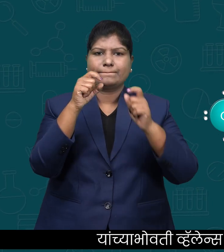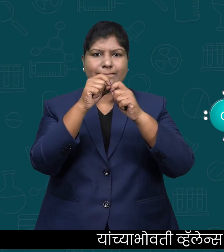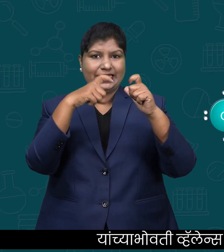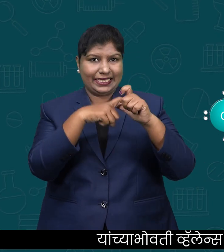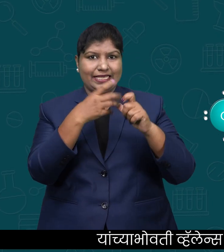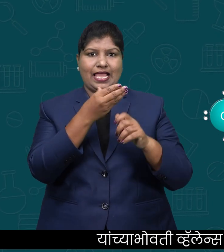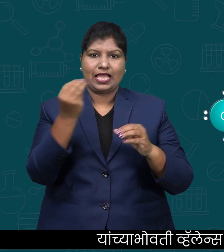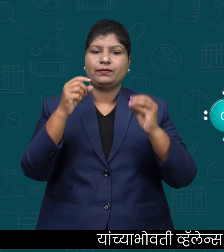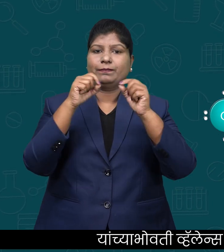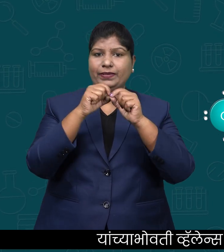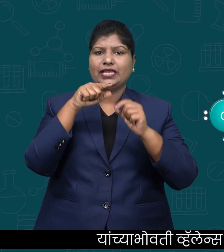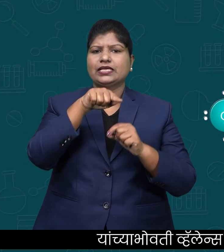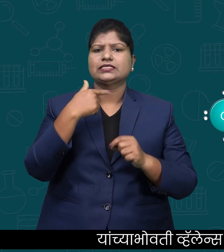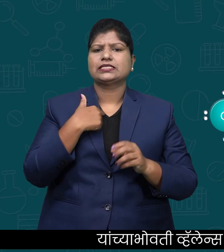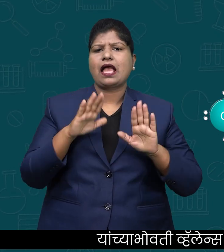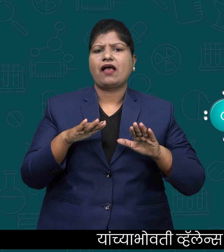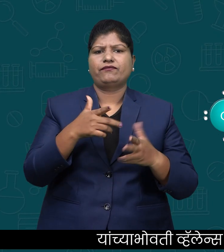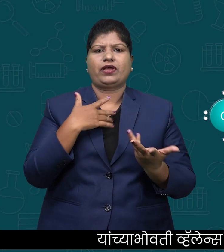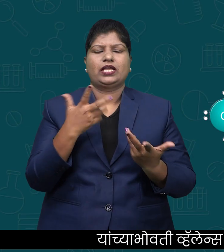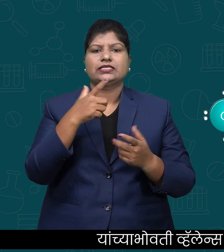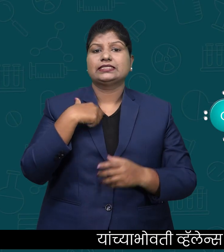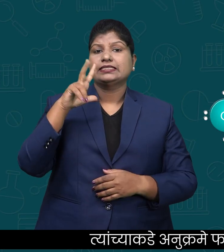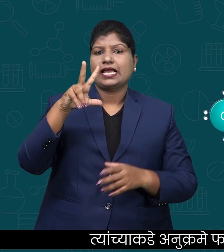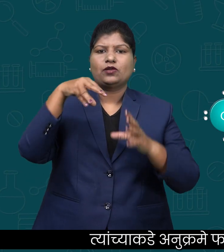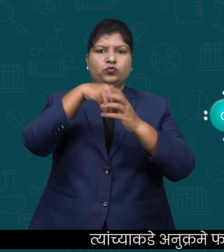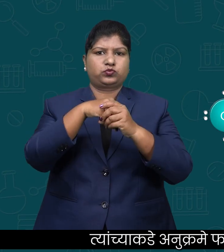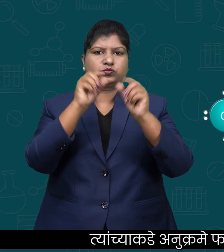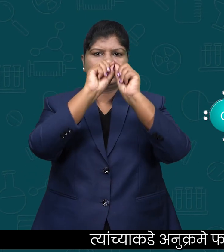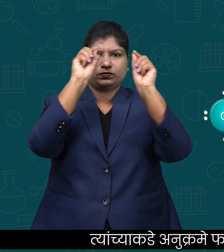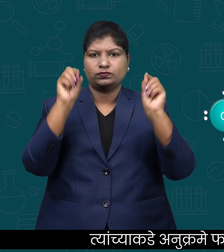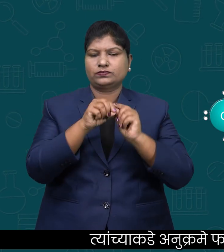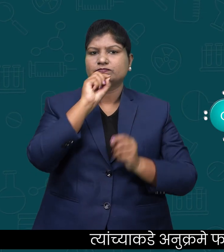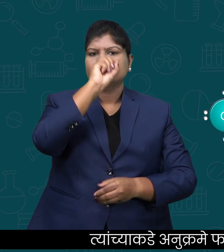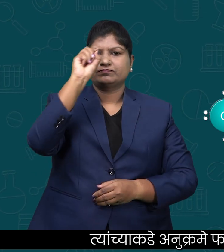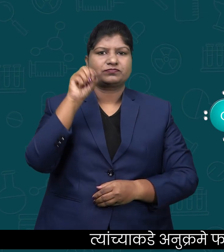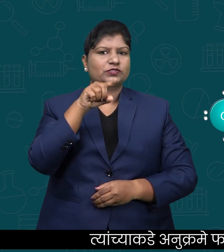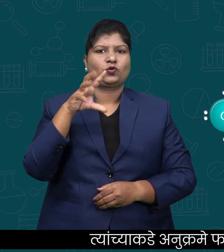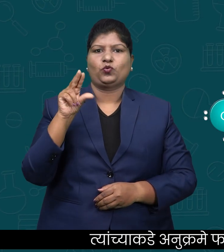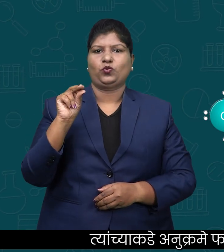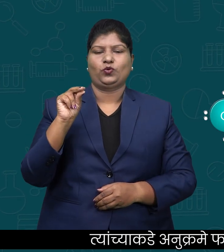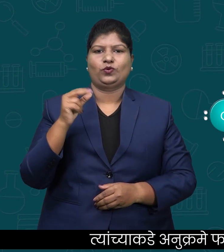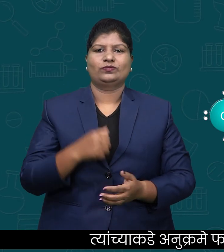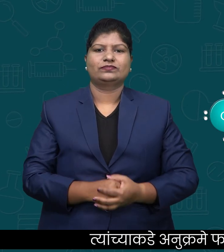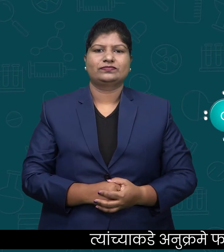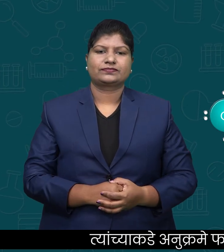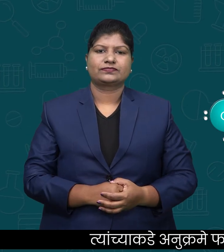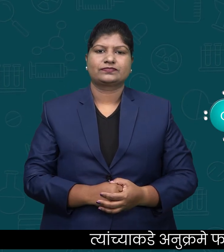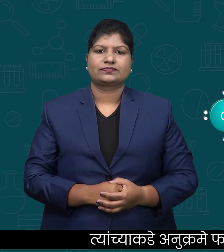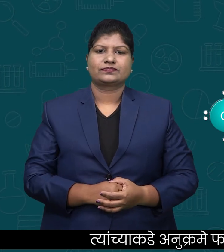यांच्या भोवती व्हॅलेन्स शेलमध्ये 8 इलेक्ट्रॉन नाहीत. त्यांच्याकडे अनुक्रमे फक्त 4 आणि 6 इलेक्ट्रॉन आहेत.